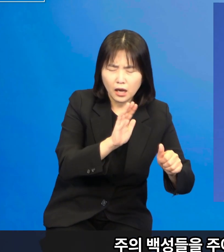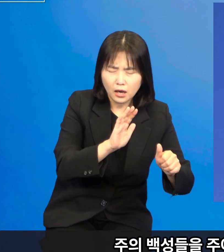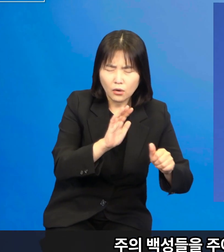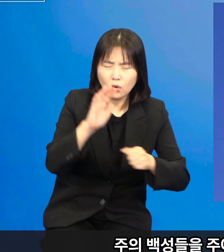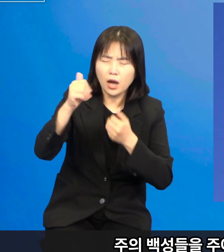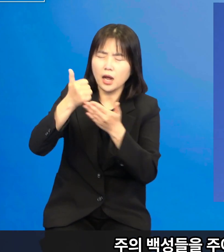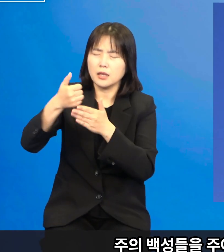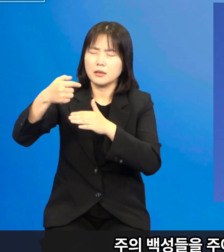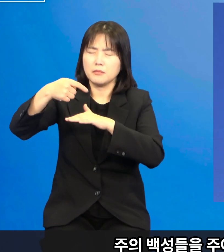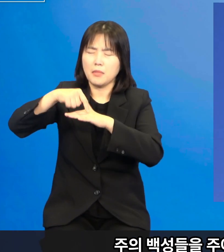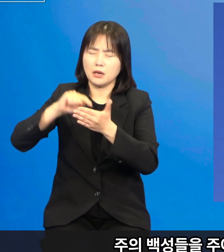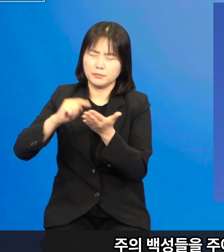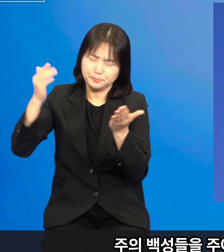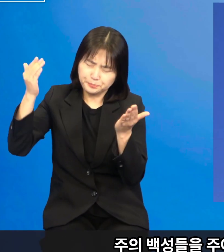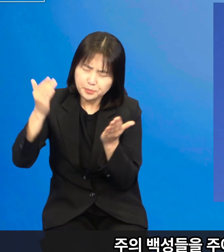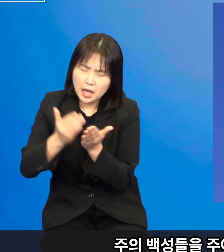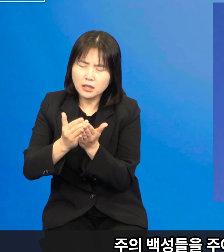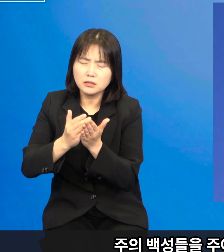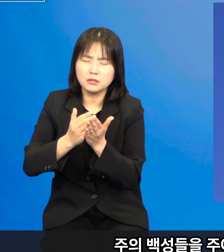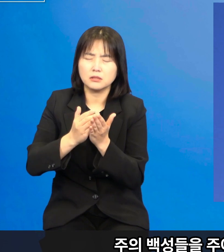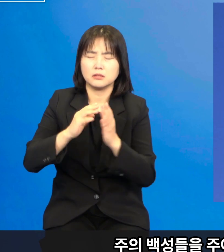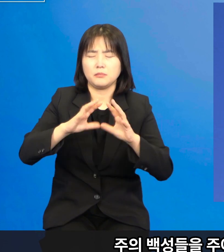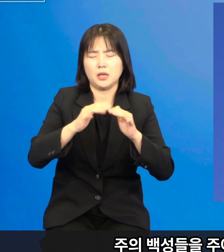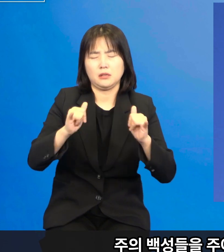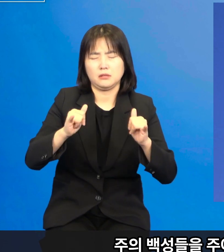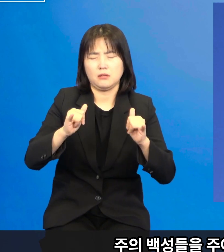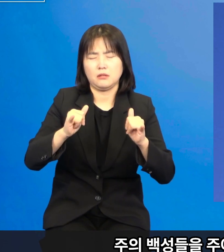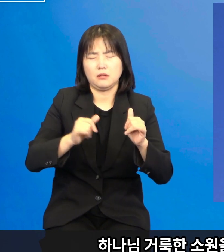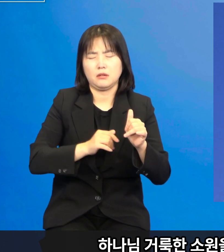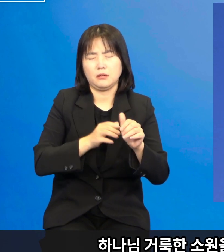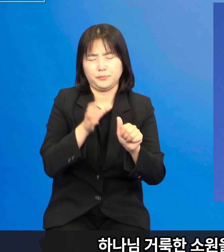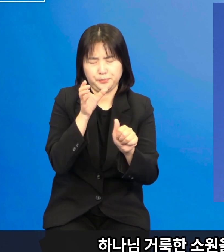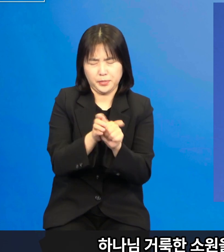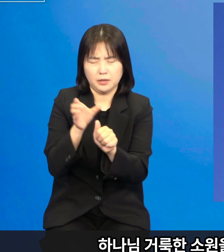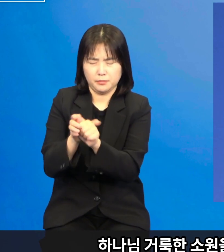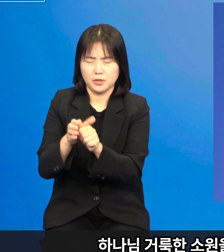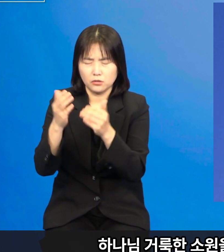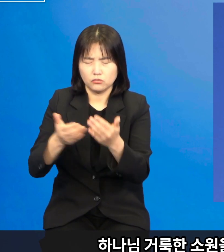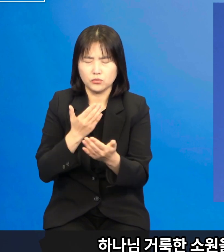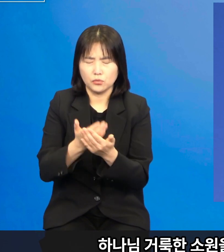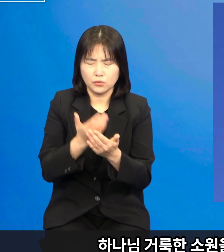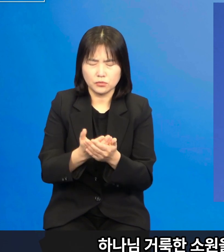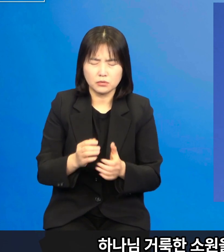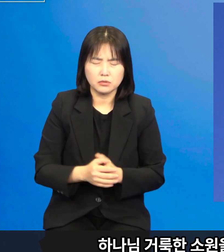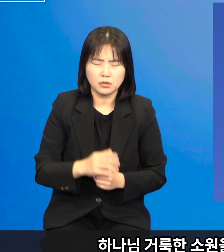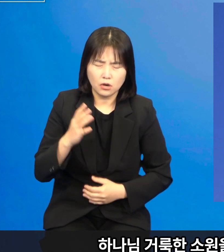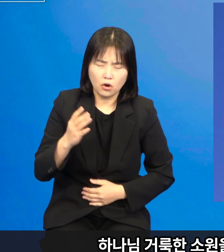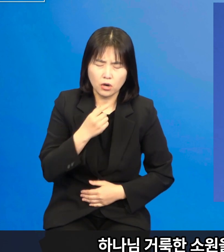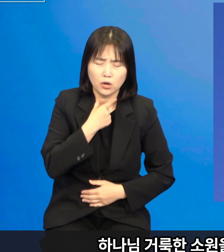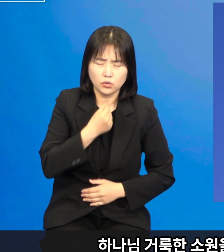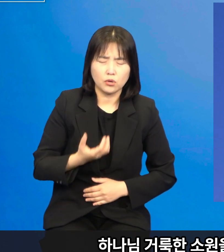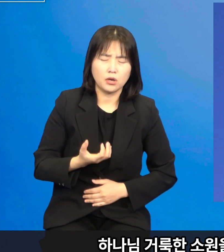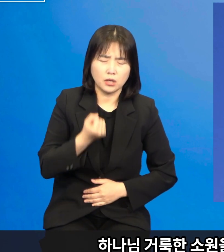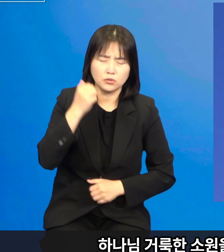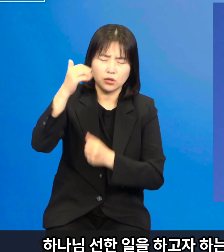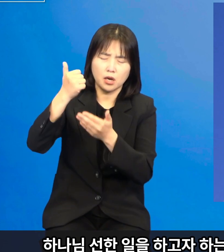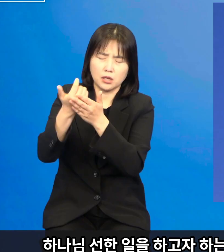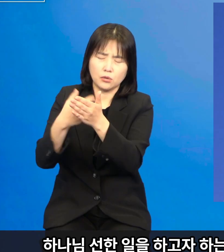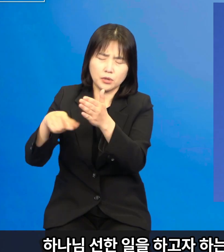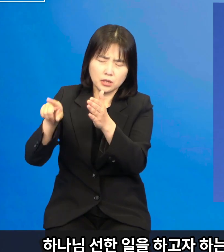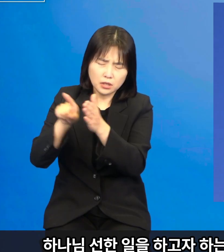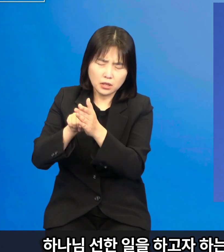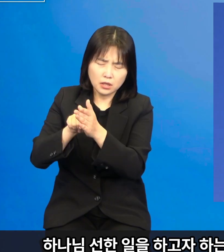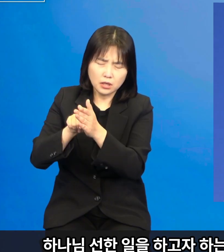합한 주의 백성들을 주여 세워 주시옵소서. 하나님, 거룩한 소원을 품고 하나님을 위해